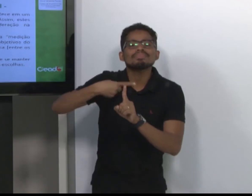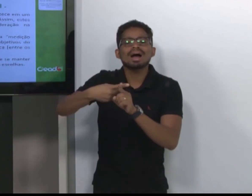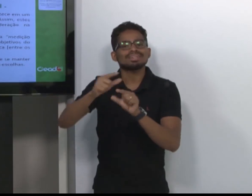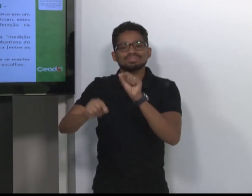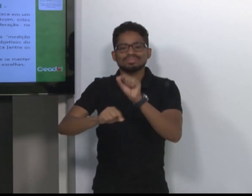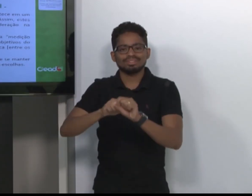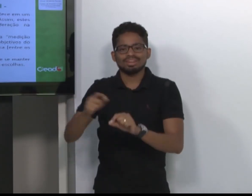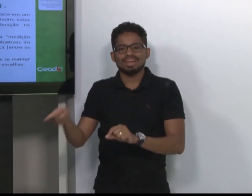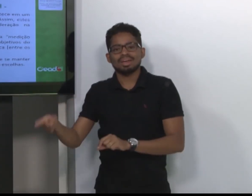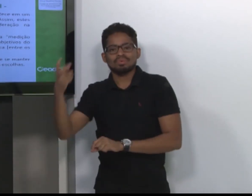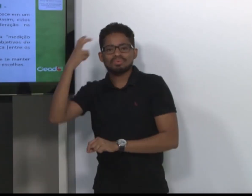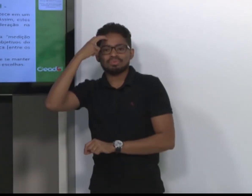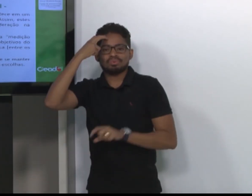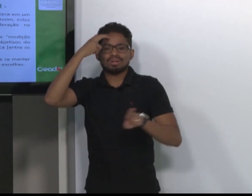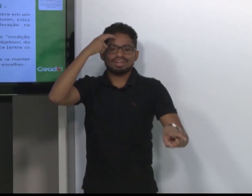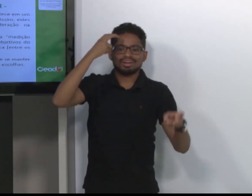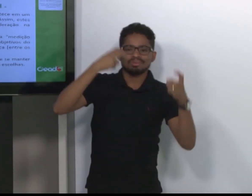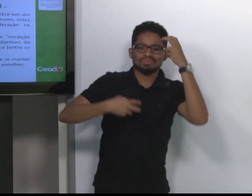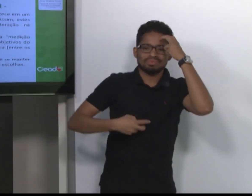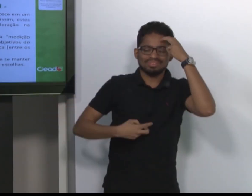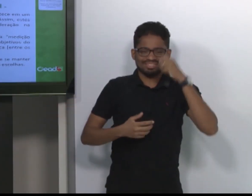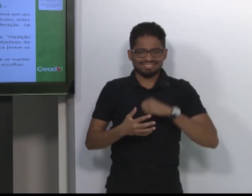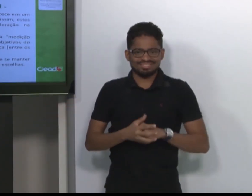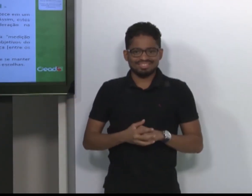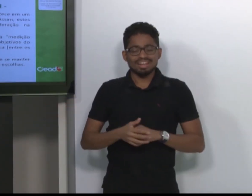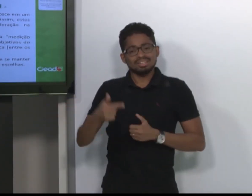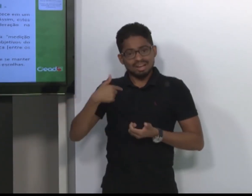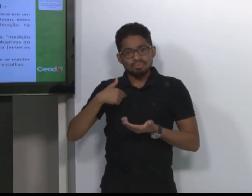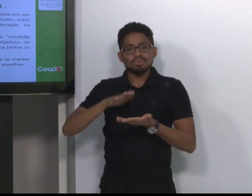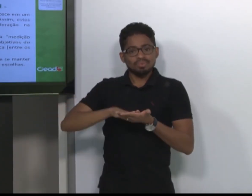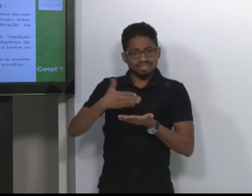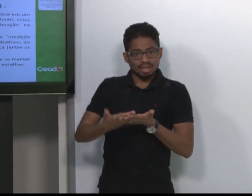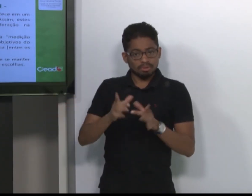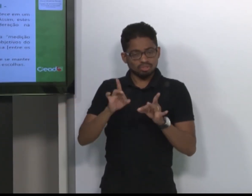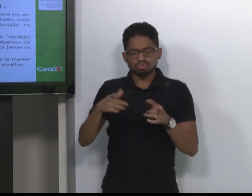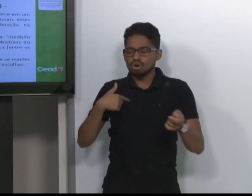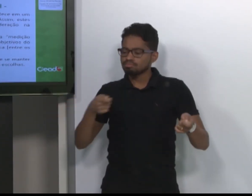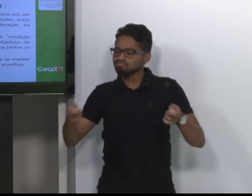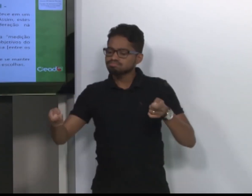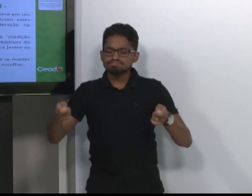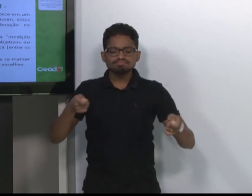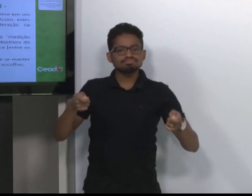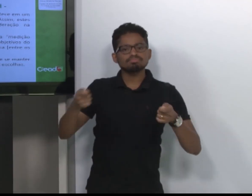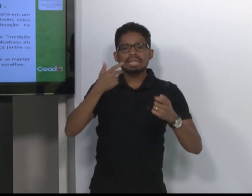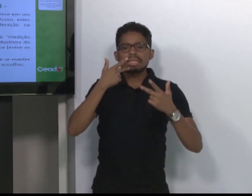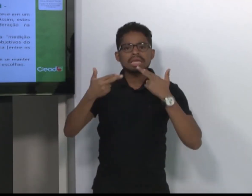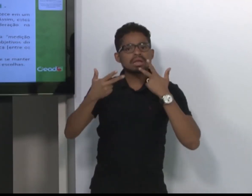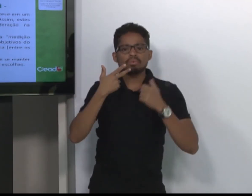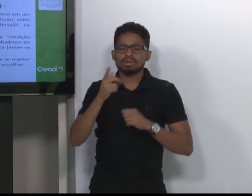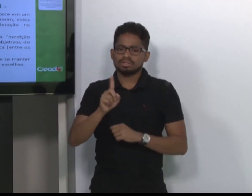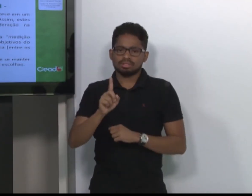porém, temos aqui a questão cultural dessas duas línguas. Eu,